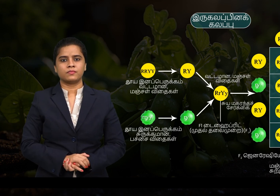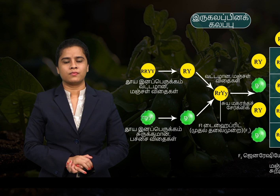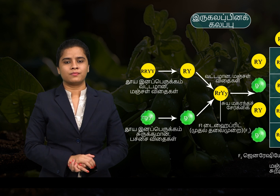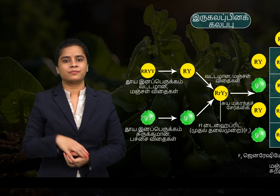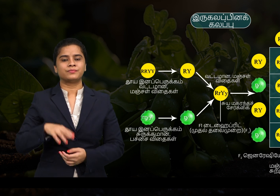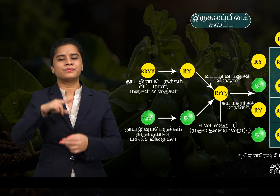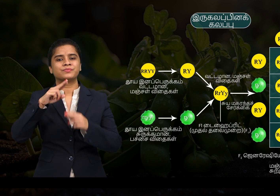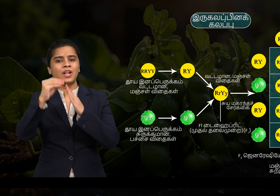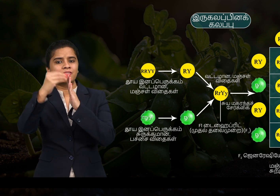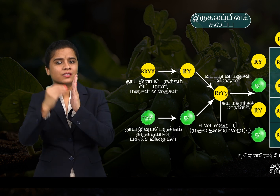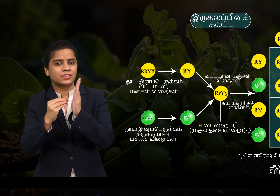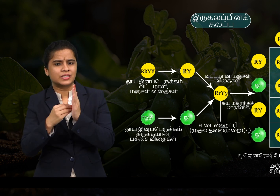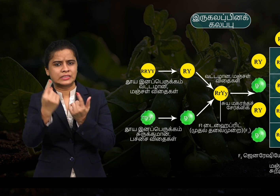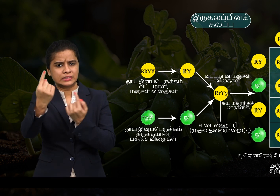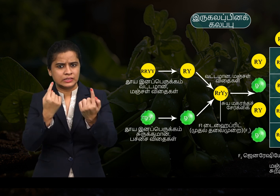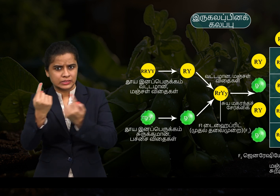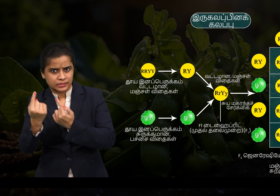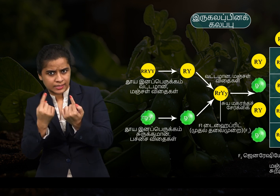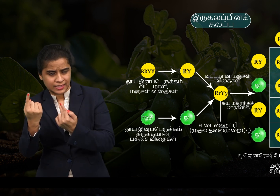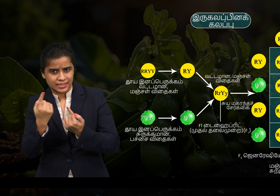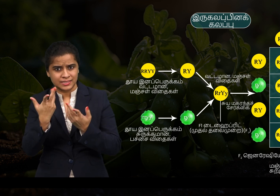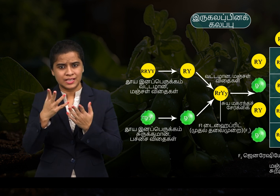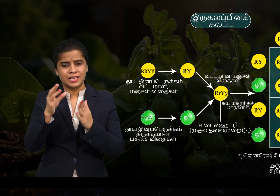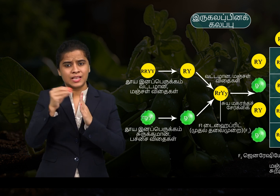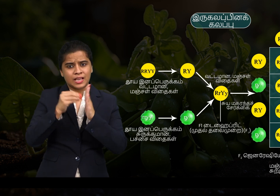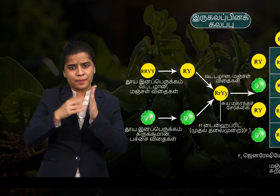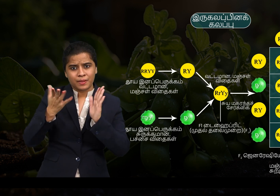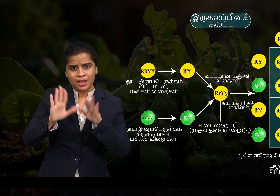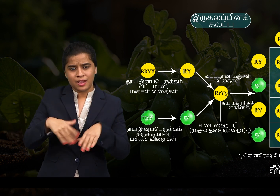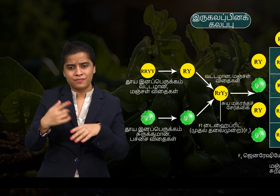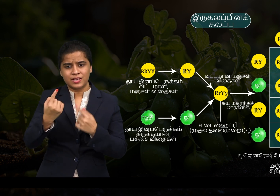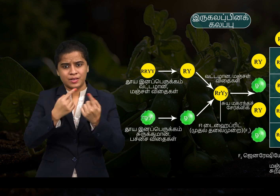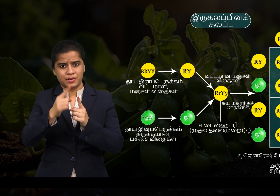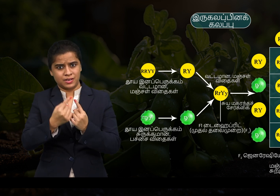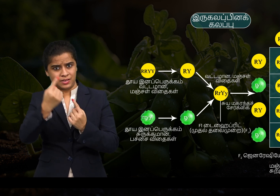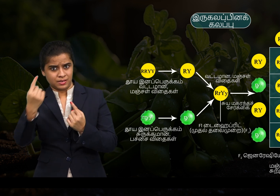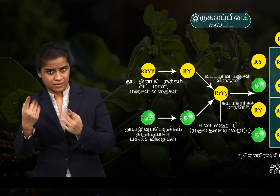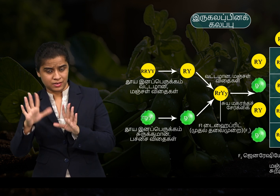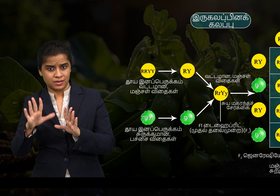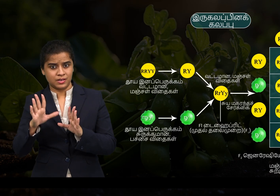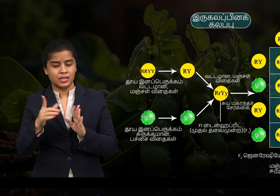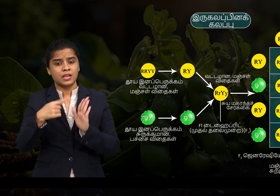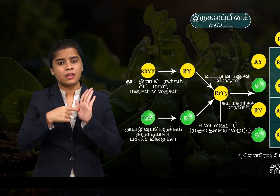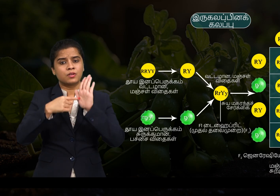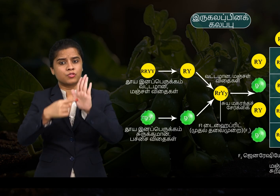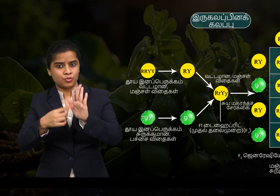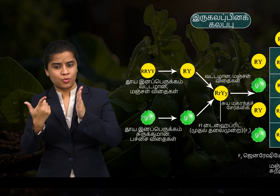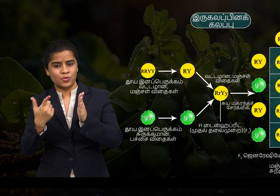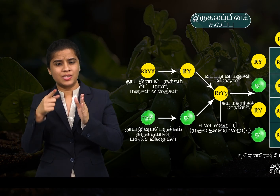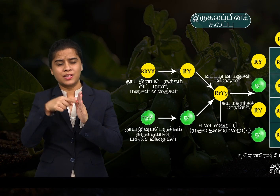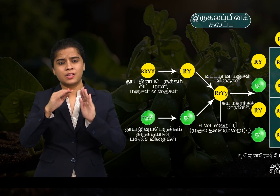ஒவ்வொரு குணாதிசயத்திற்கும் காரணிகள் சுயாதீனமானவை மற்றும் கேமெட்களில் தங்கள்